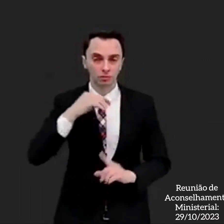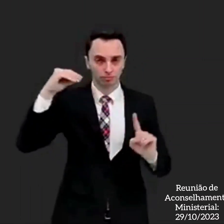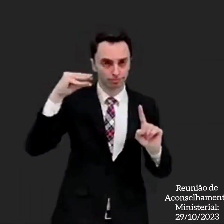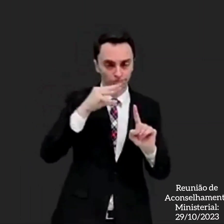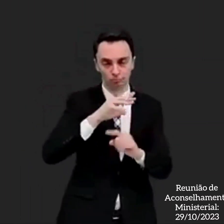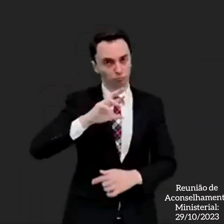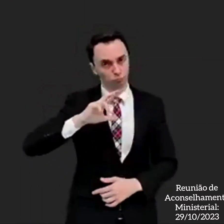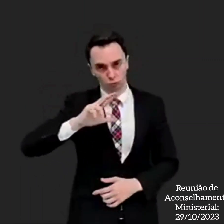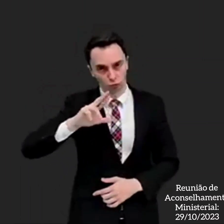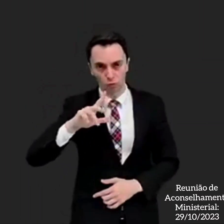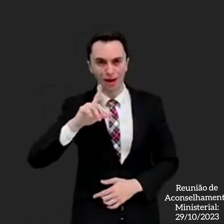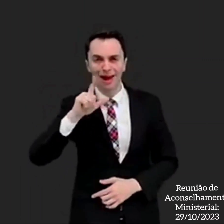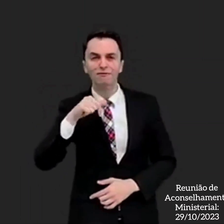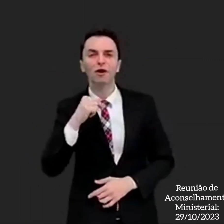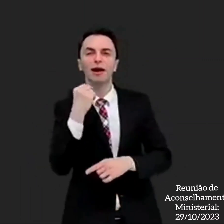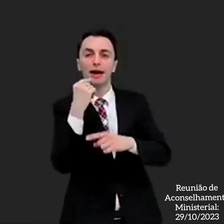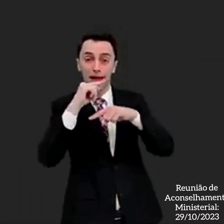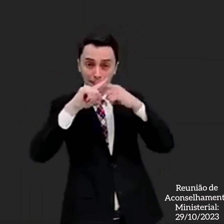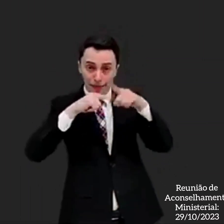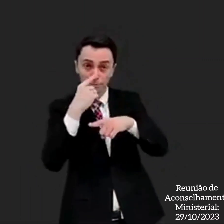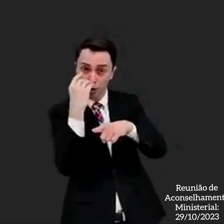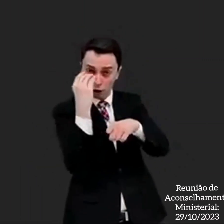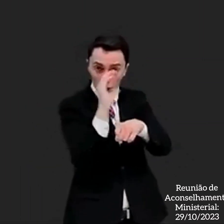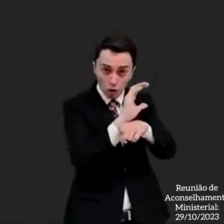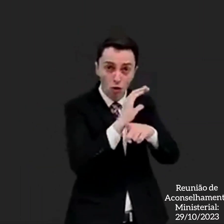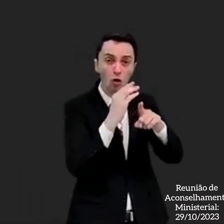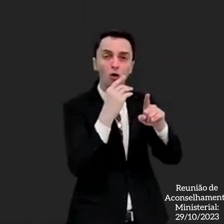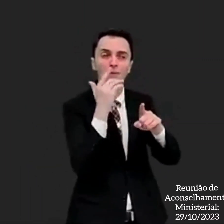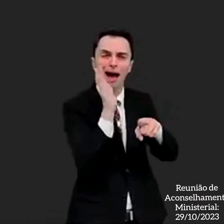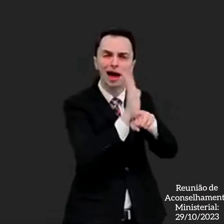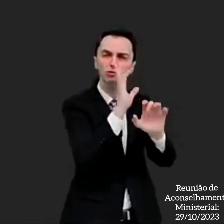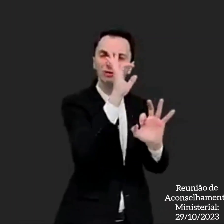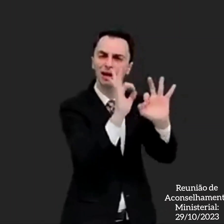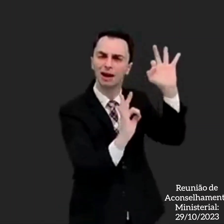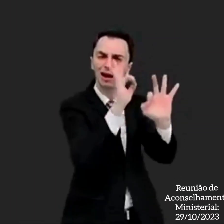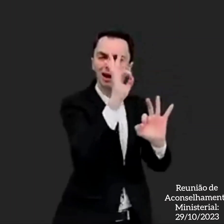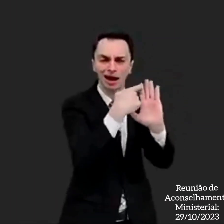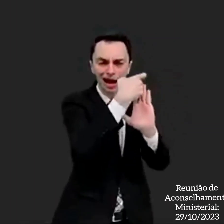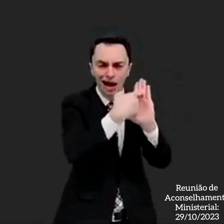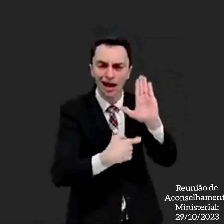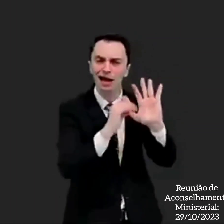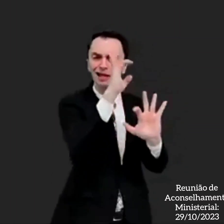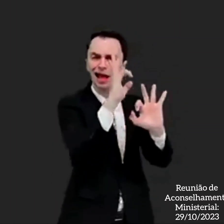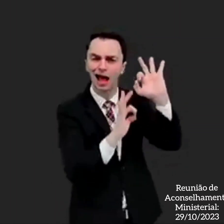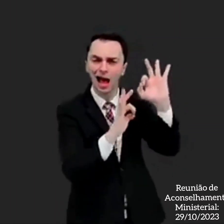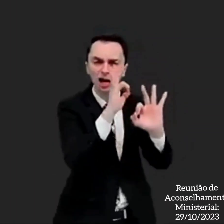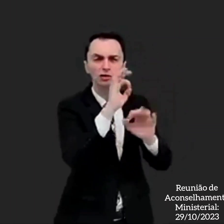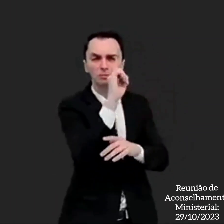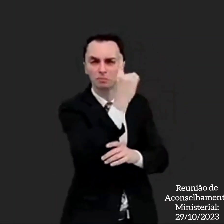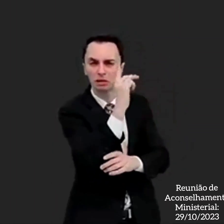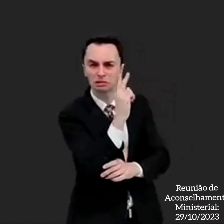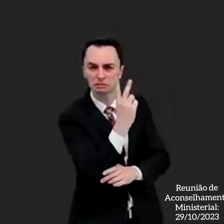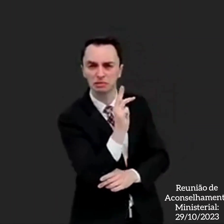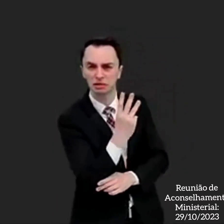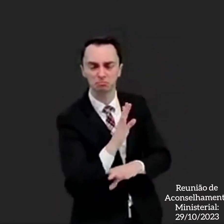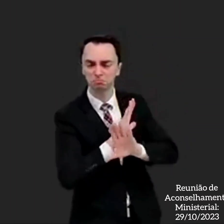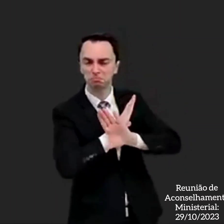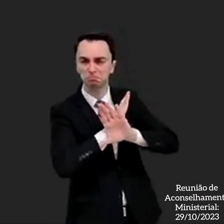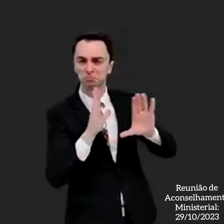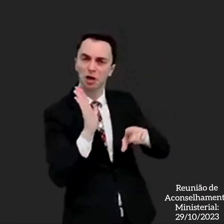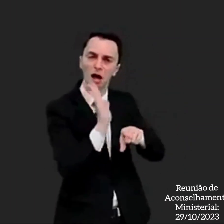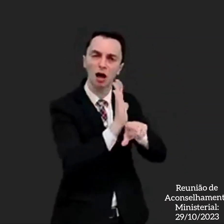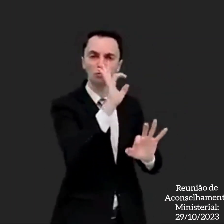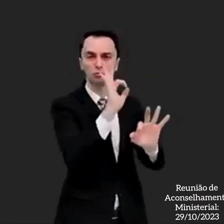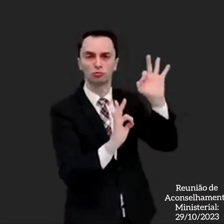e organizacionais foi utilizado apenas para facilitar a compreensão e referência do